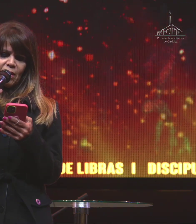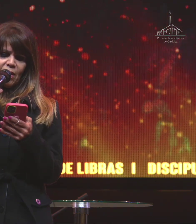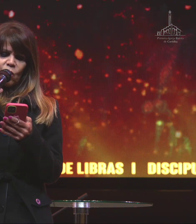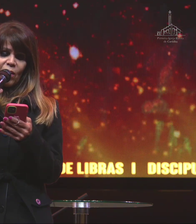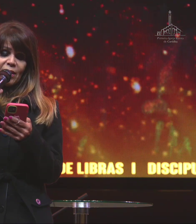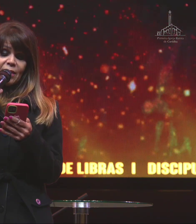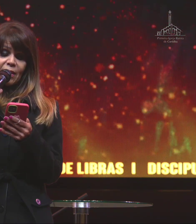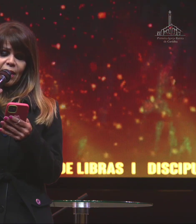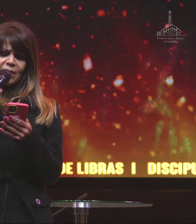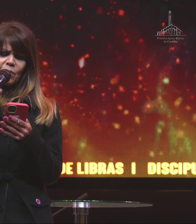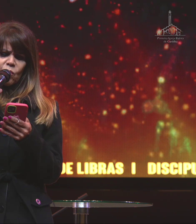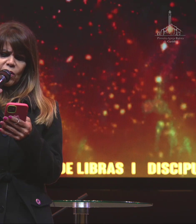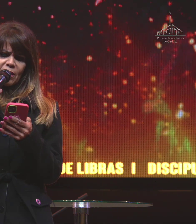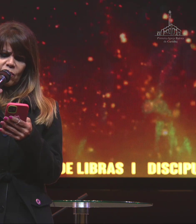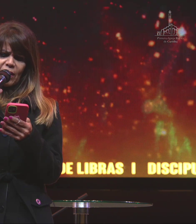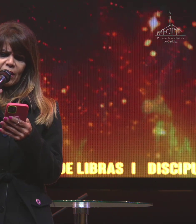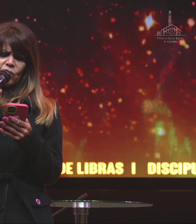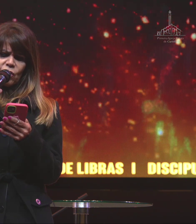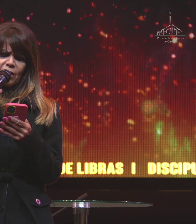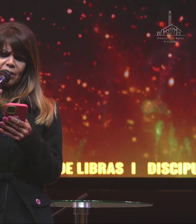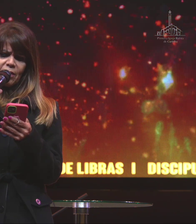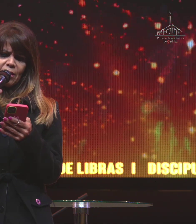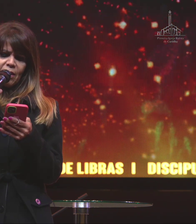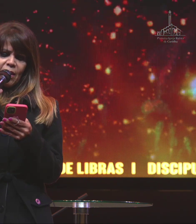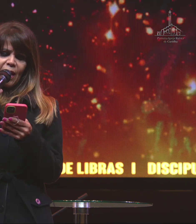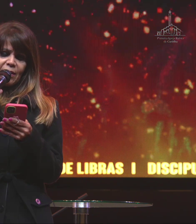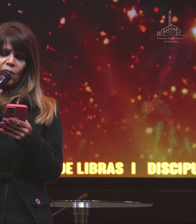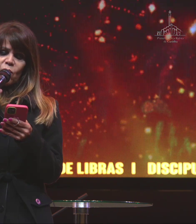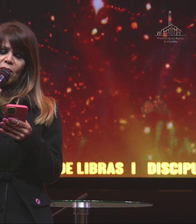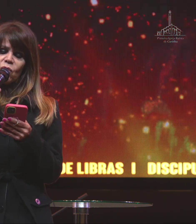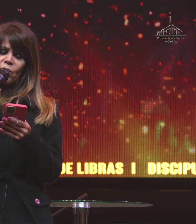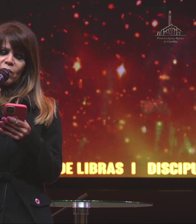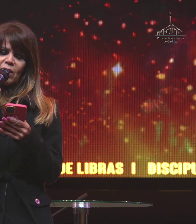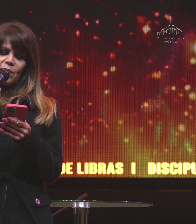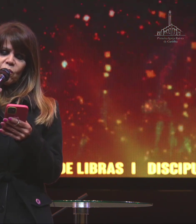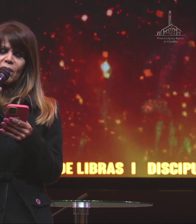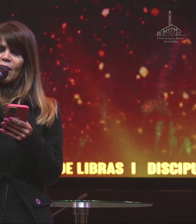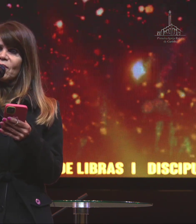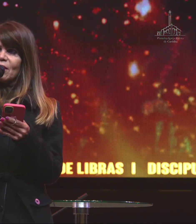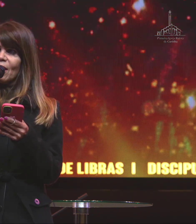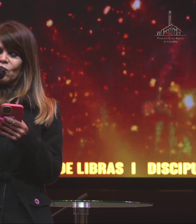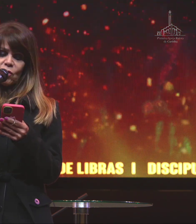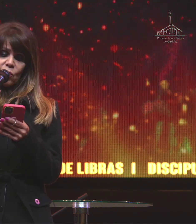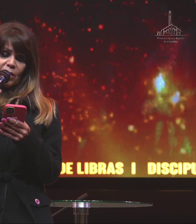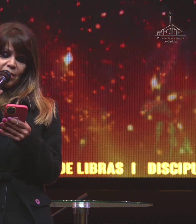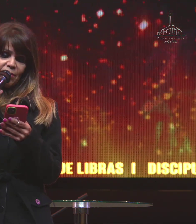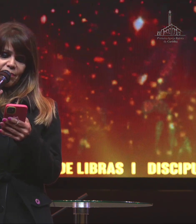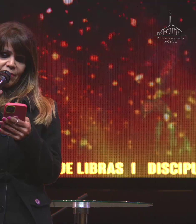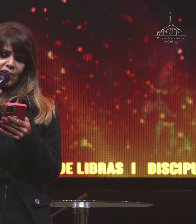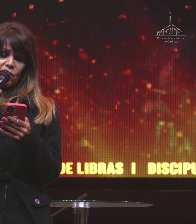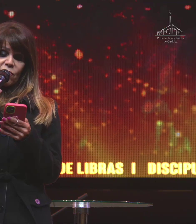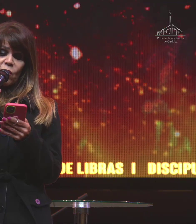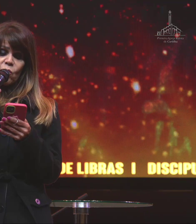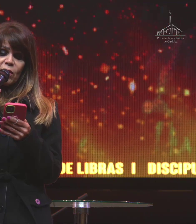alma, com a tristeza em meu coração a cada dia? Até quando meu inimigo terá vantagem sobre